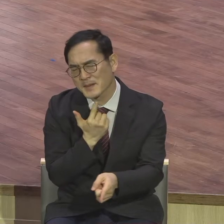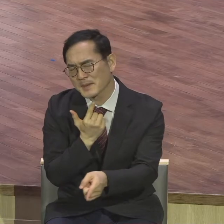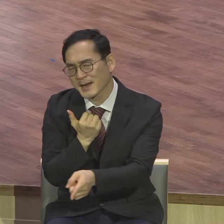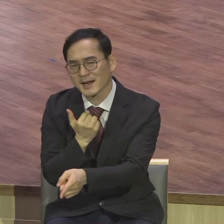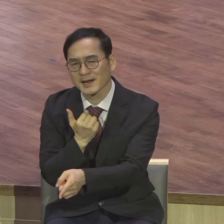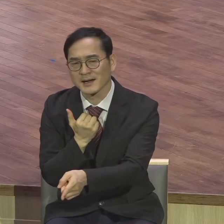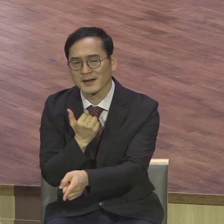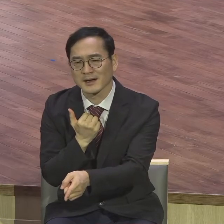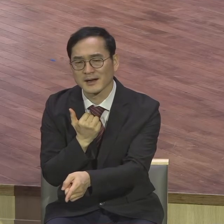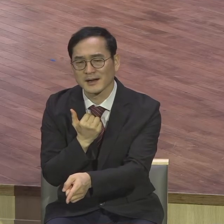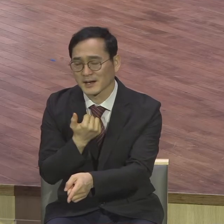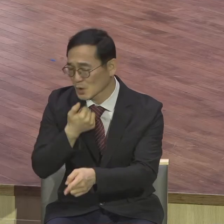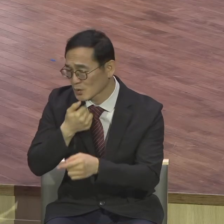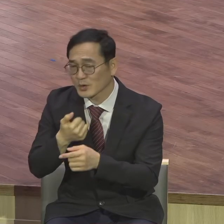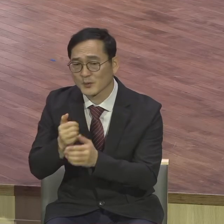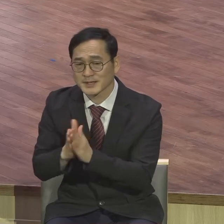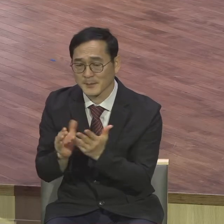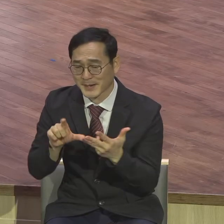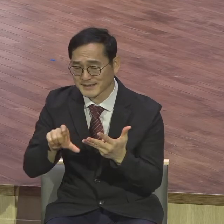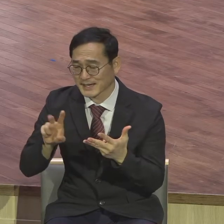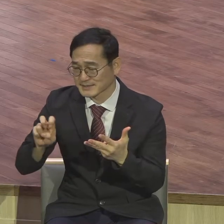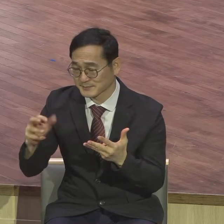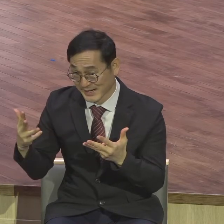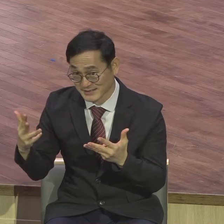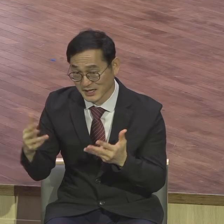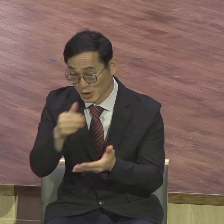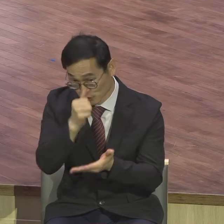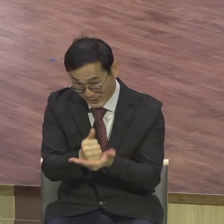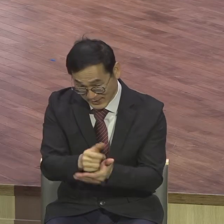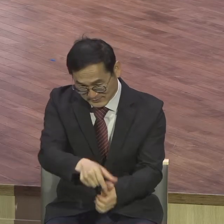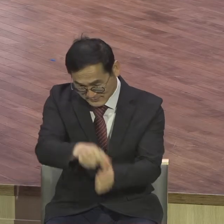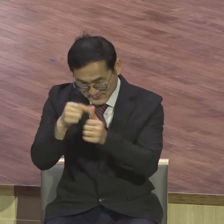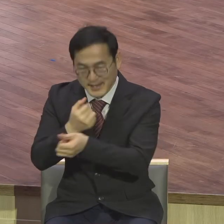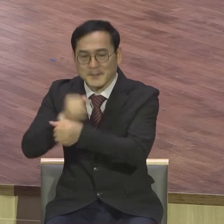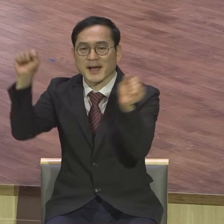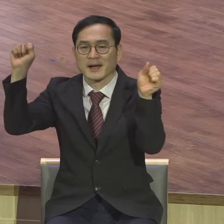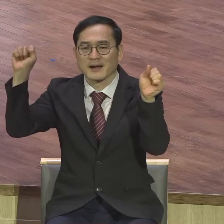범하였습니다. 8장 로마서 8장 2절에 죄에서 해방시켜 주셨다.